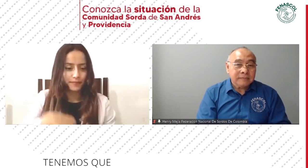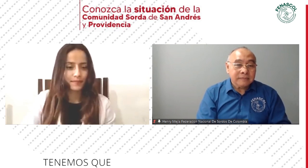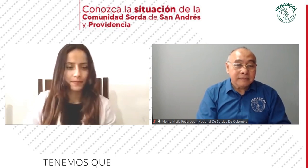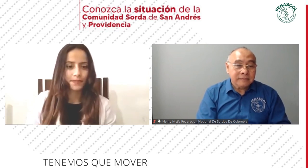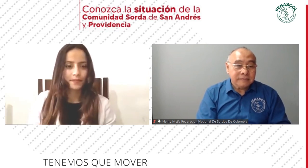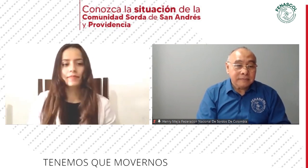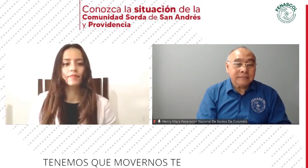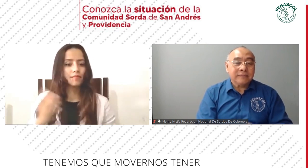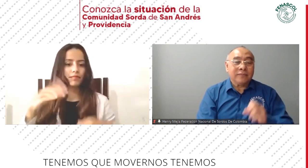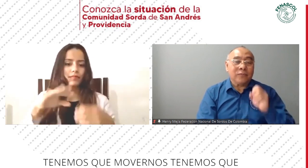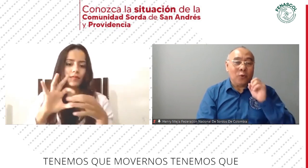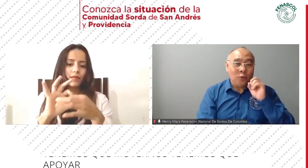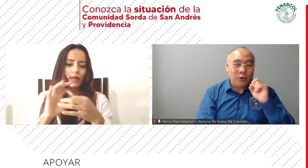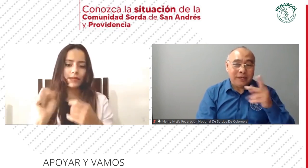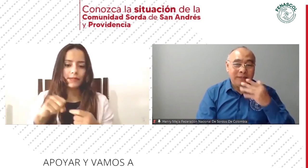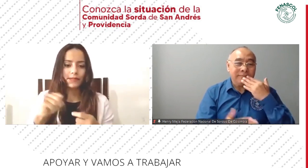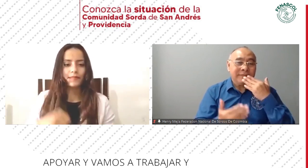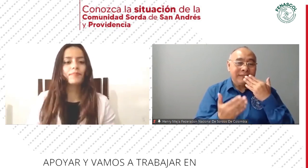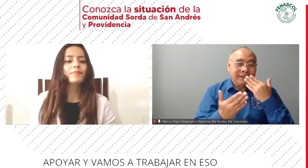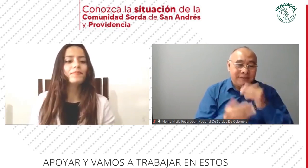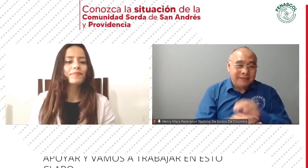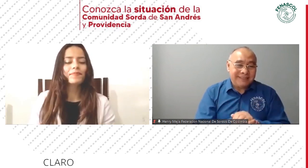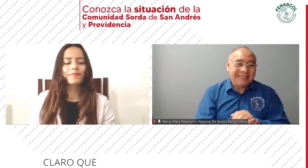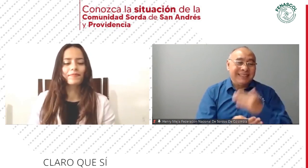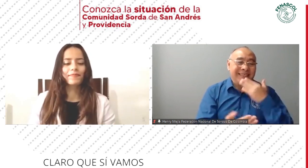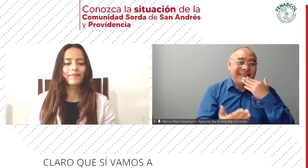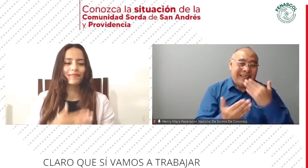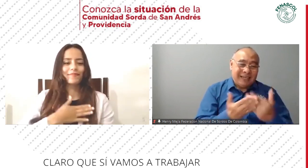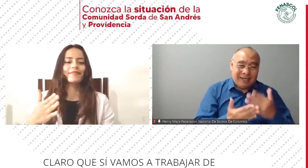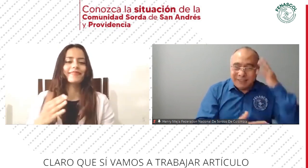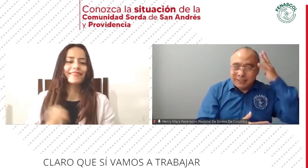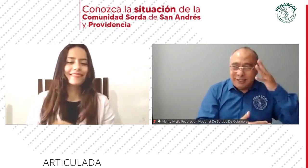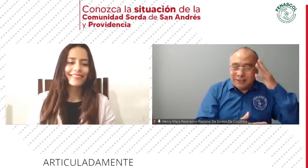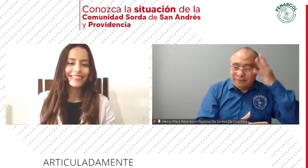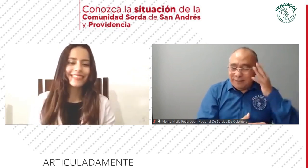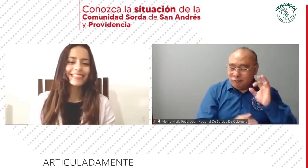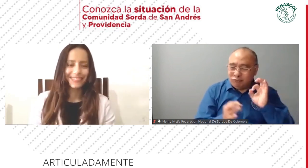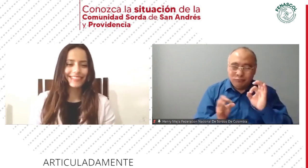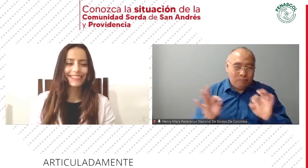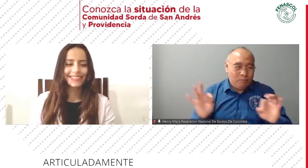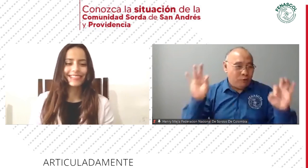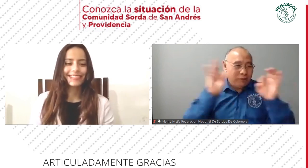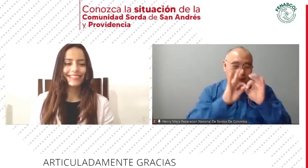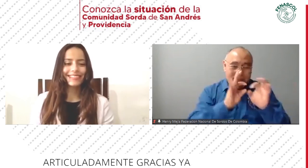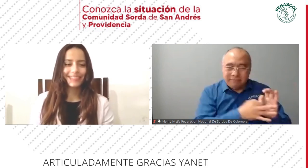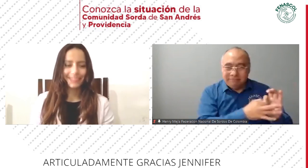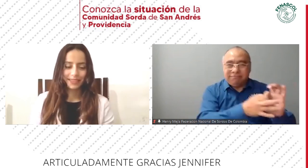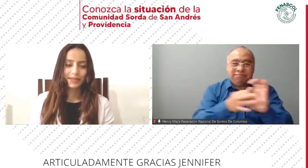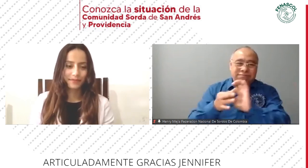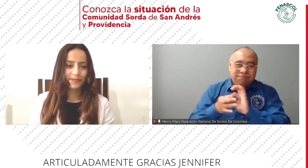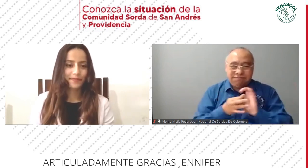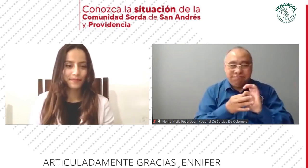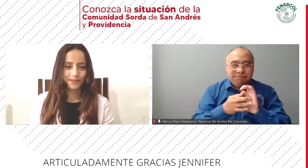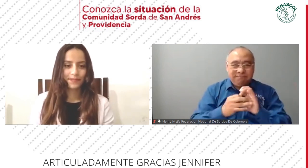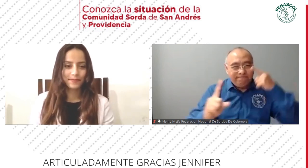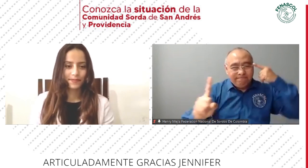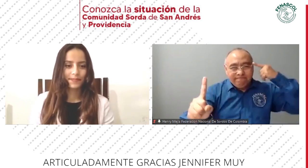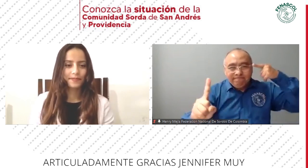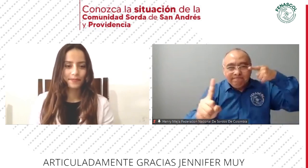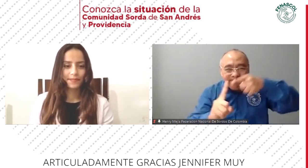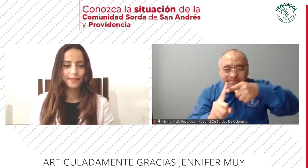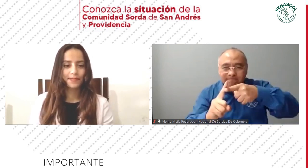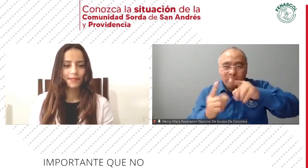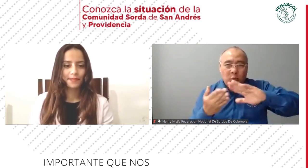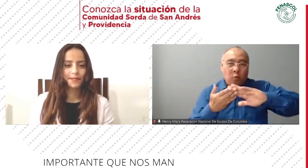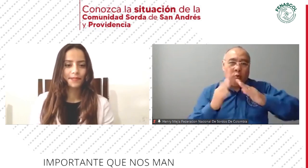que movernos tenemos que apoyar y vamos a trabajar en esto claro que sí vamos a trabajar articuladamente gracias jennifer es que es muy importante